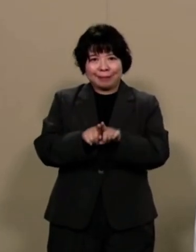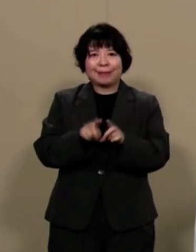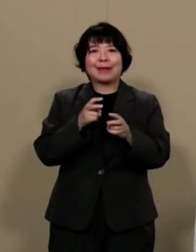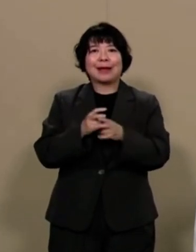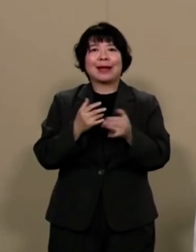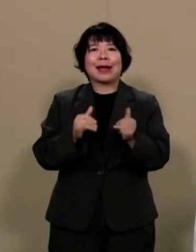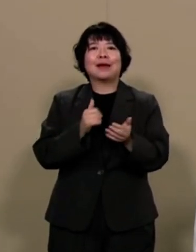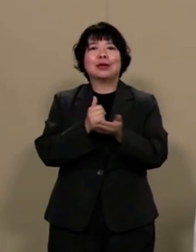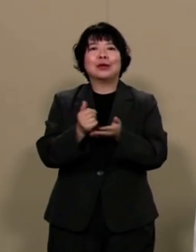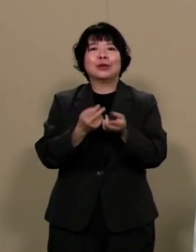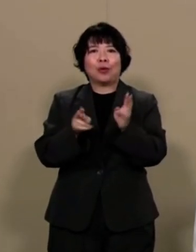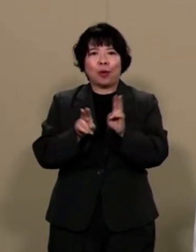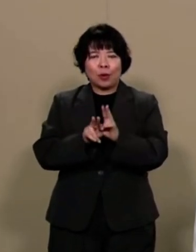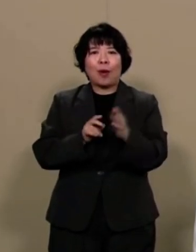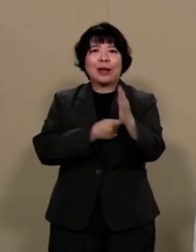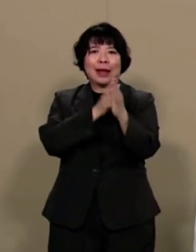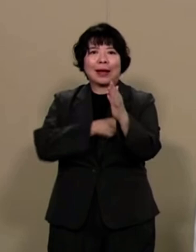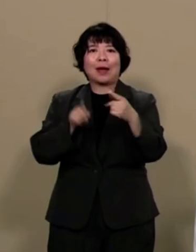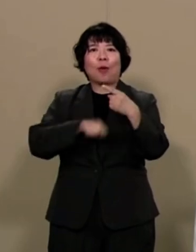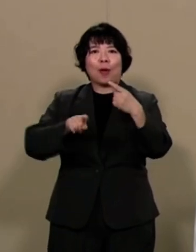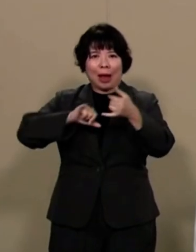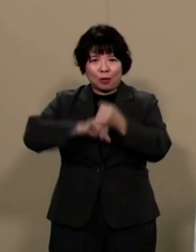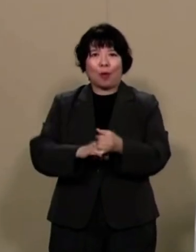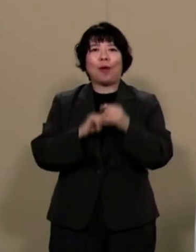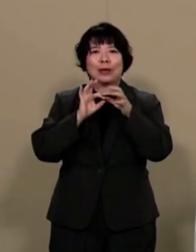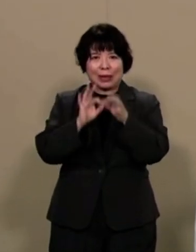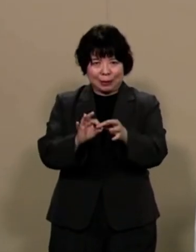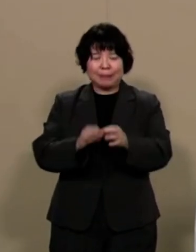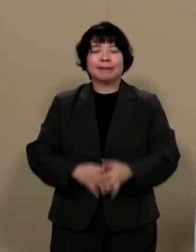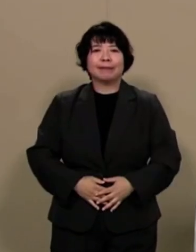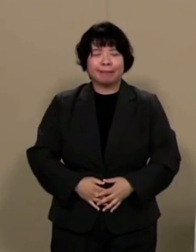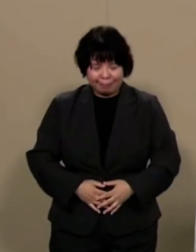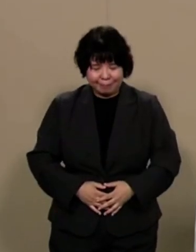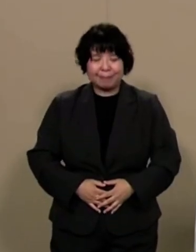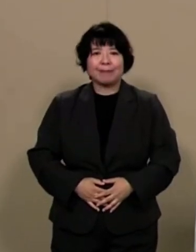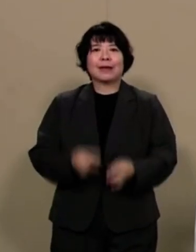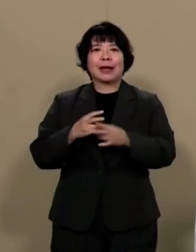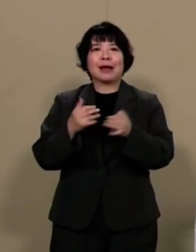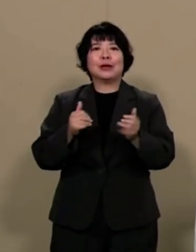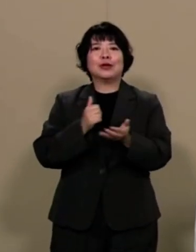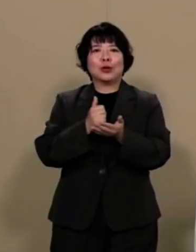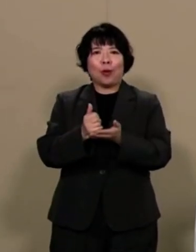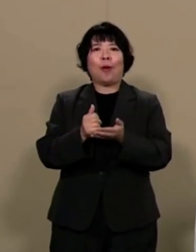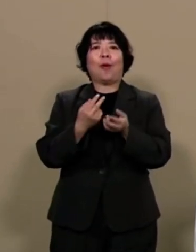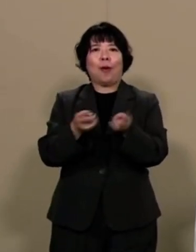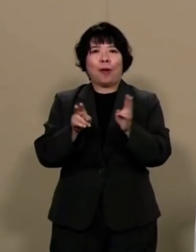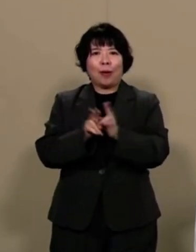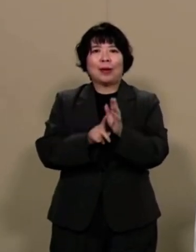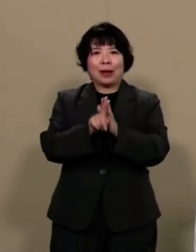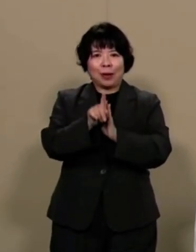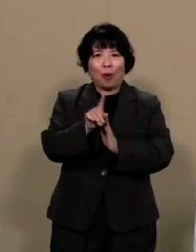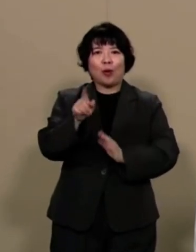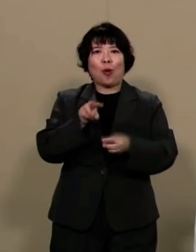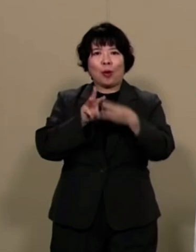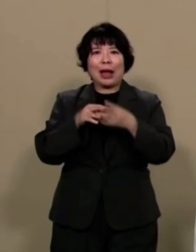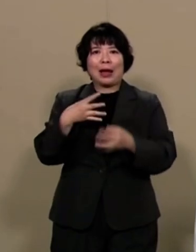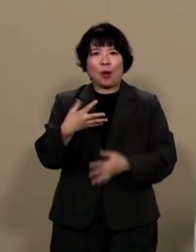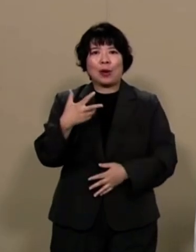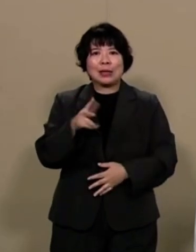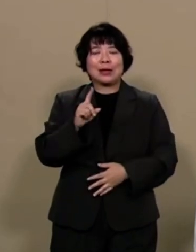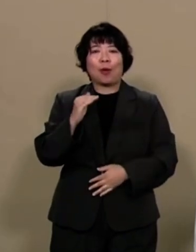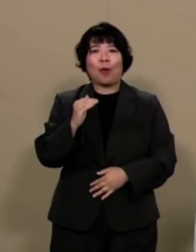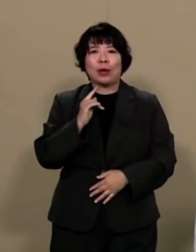党の政権公約をお伝えいたします立憲民主党代表の田彦です接中ではなく